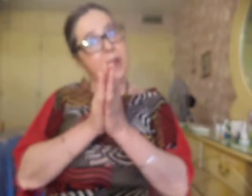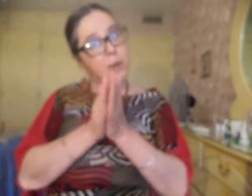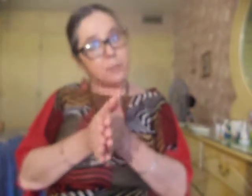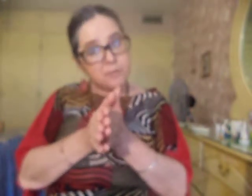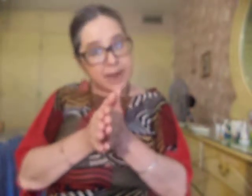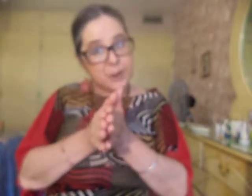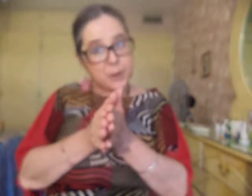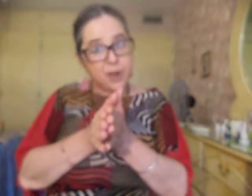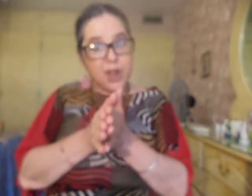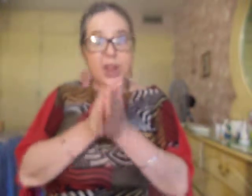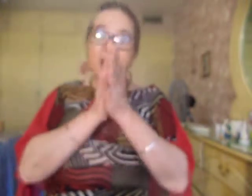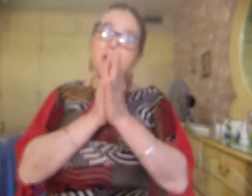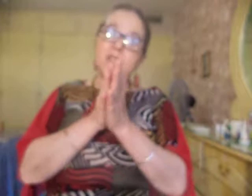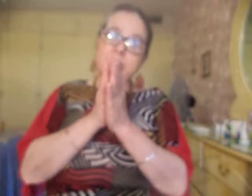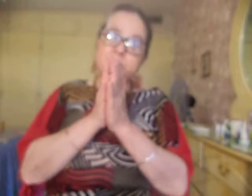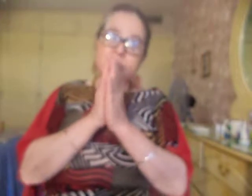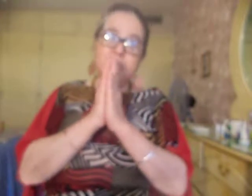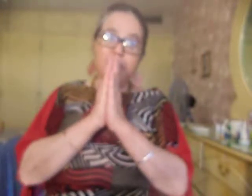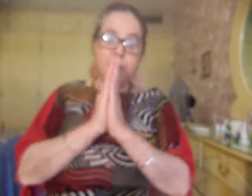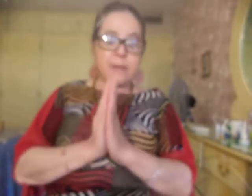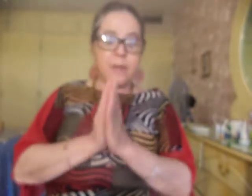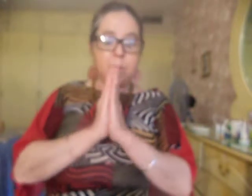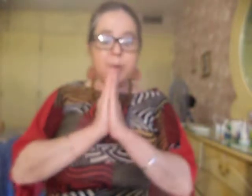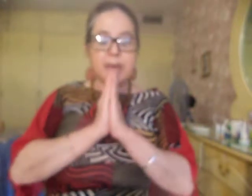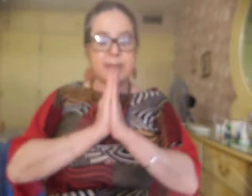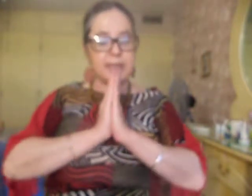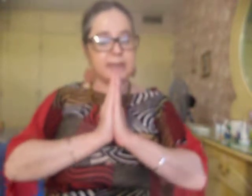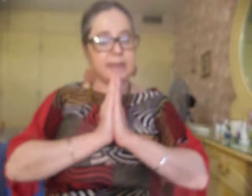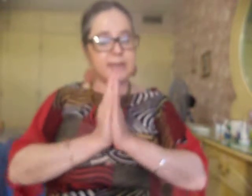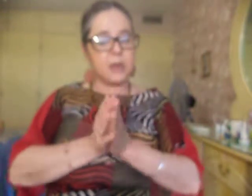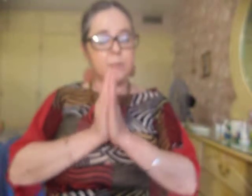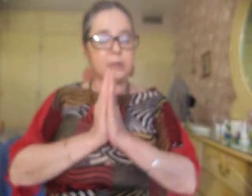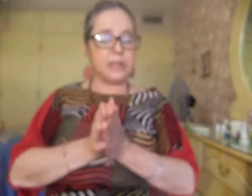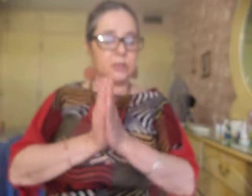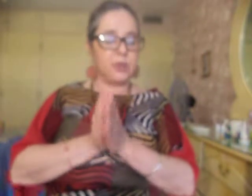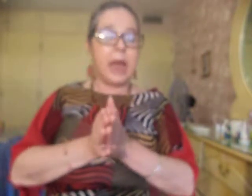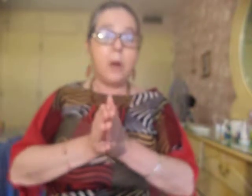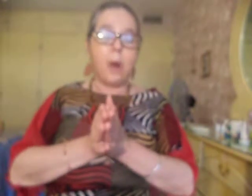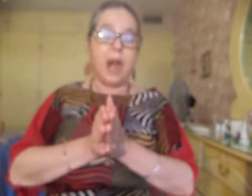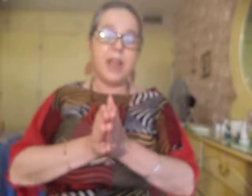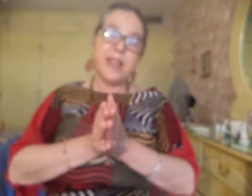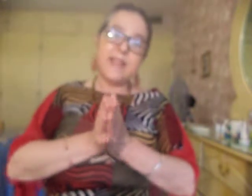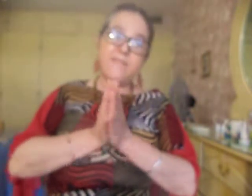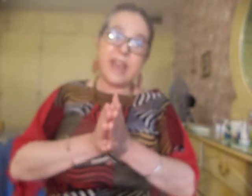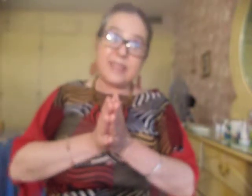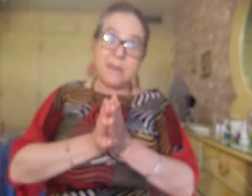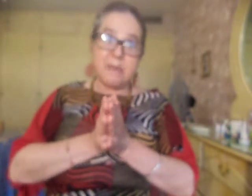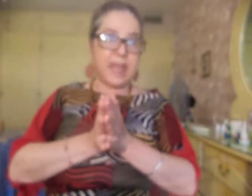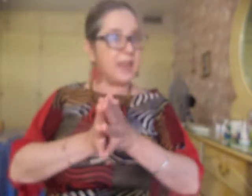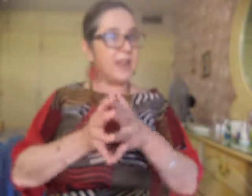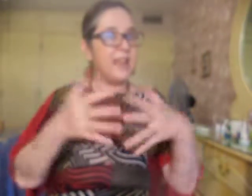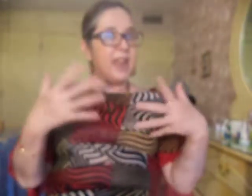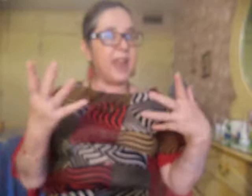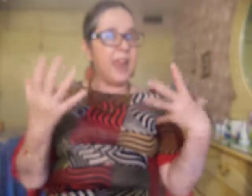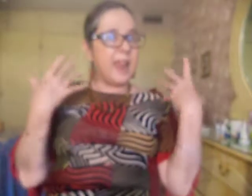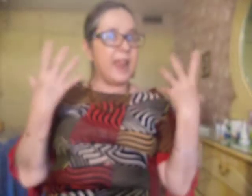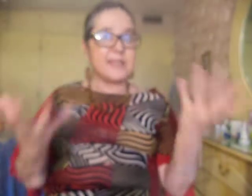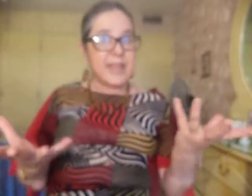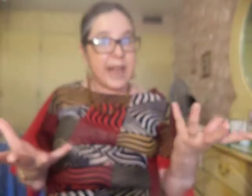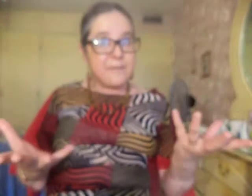cuerpo humano lo tenemos conformado por el 75% de agua. Y fíjate bien, está a la